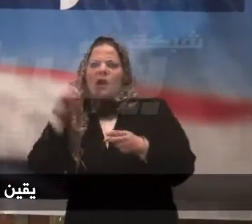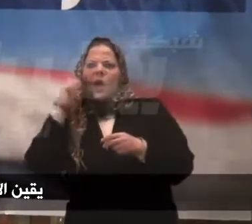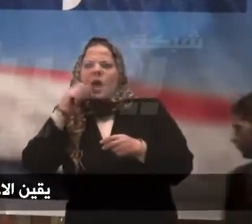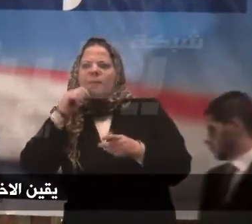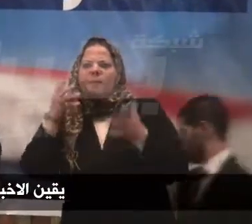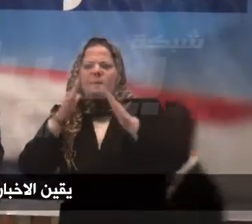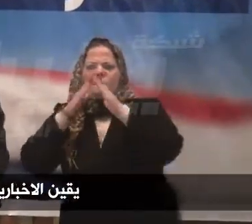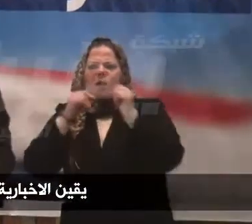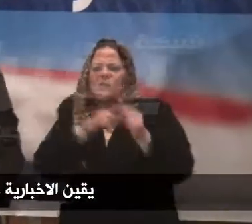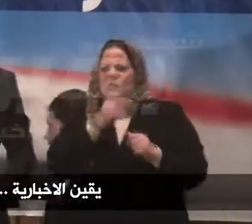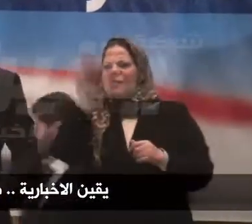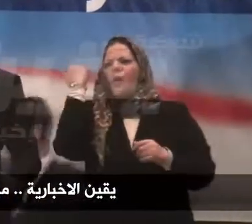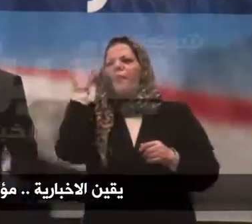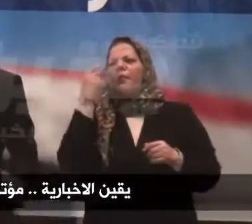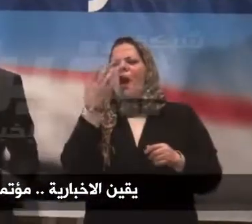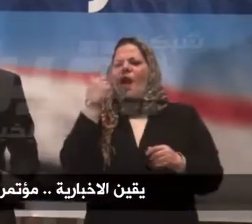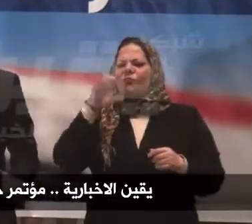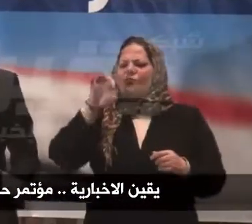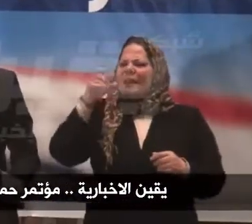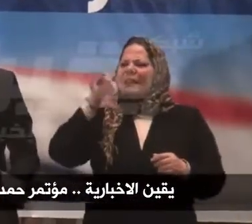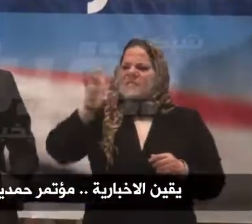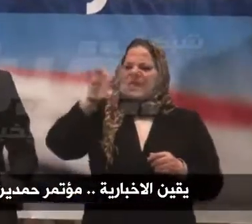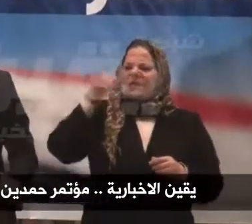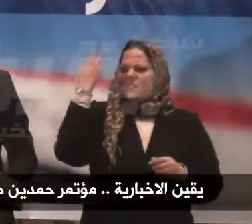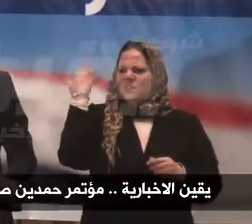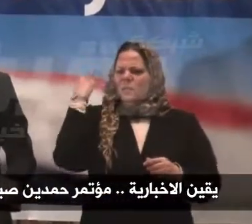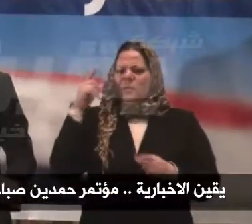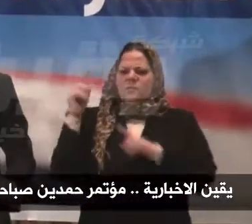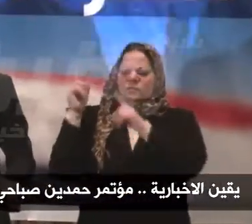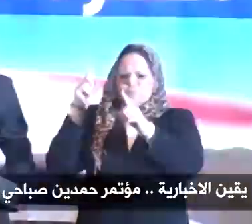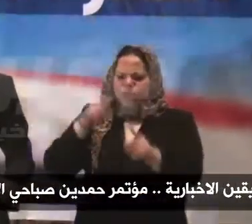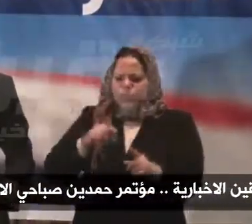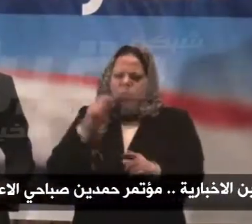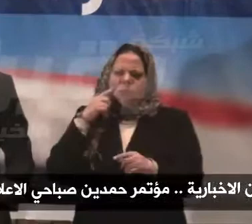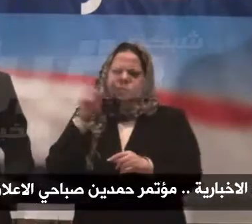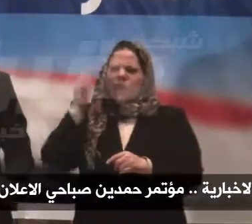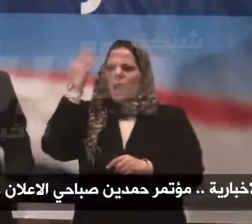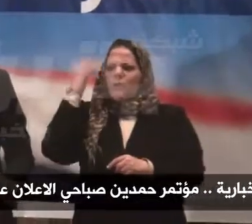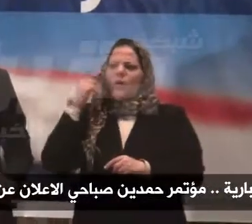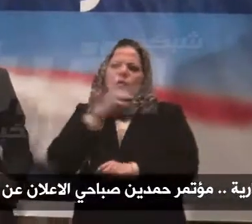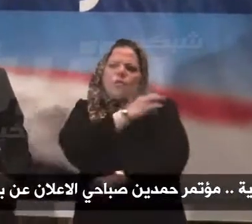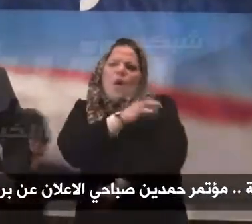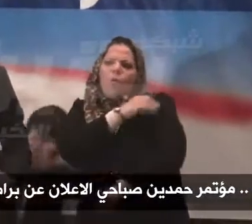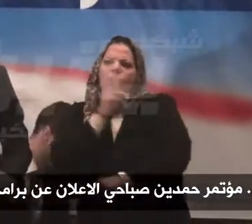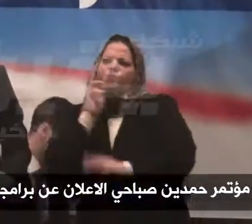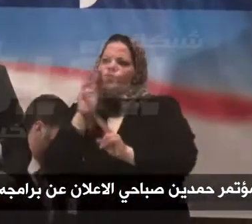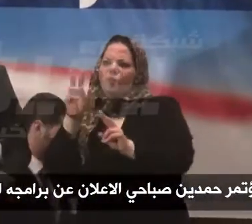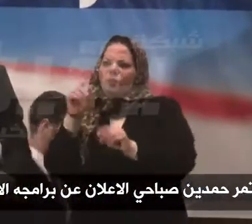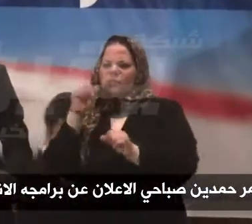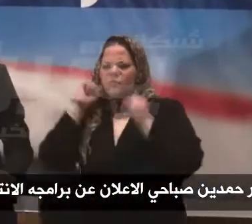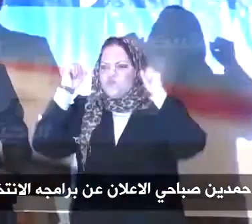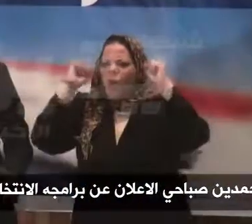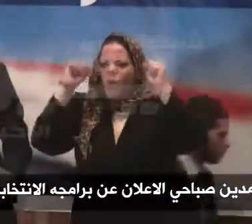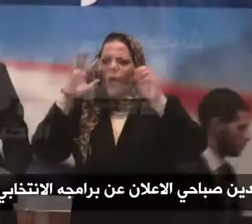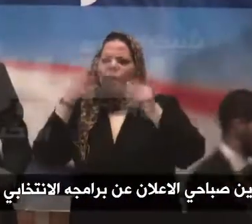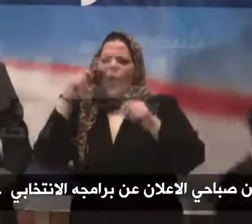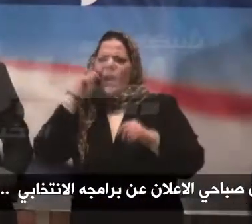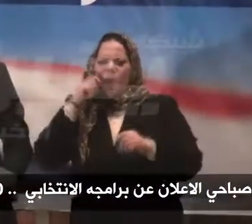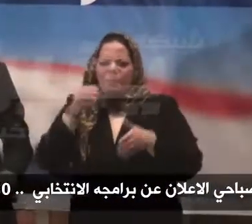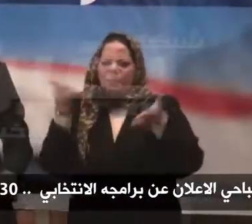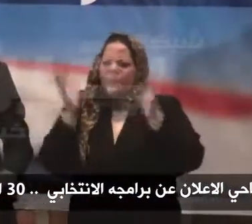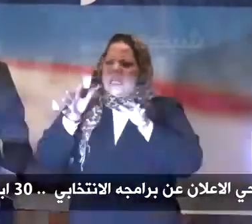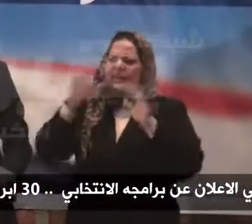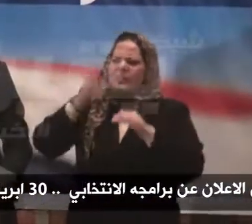عانتها مصر في التسعينات، وكان واضحا لنا جميعا أن هذه التجربة لم تنتج سوى المزيد والمزيد